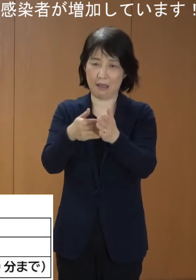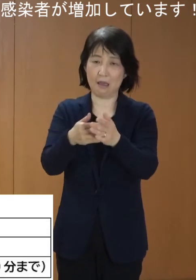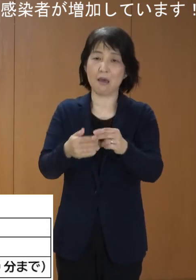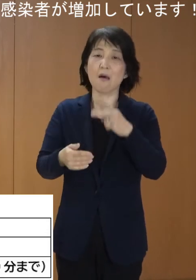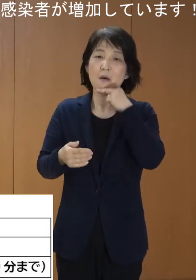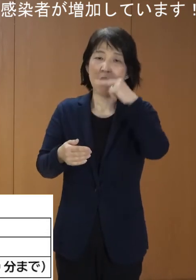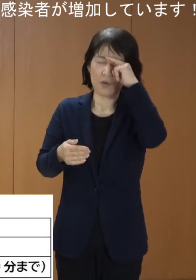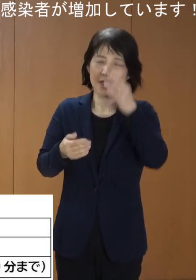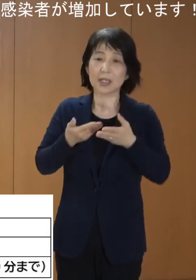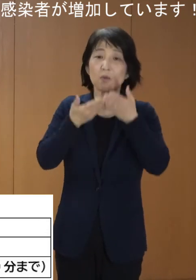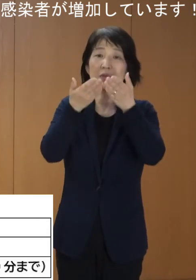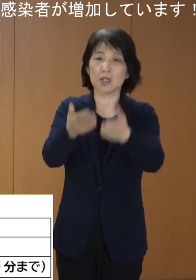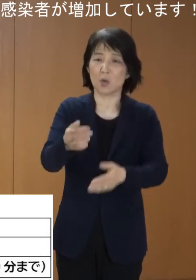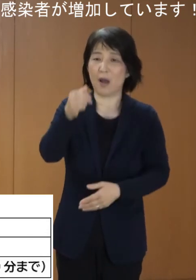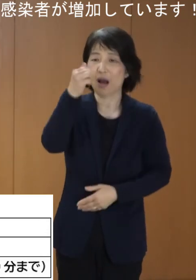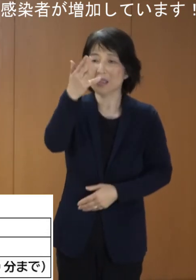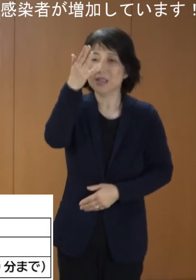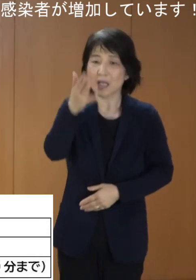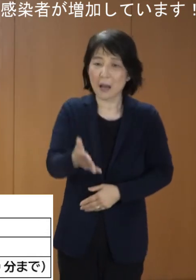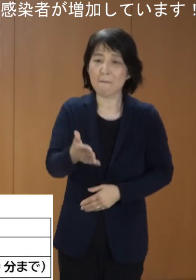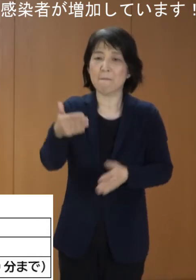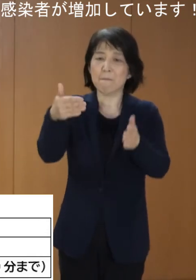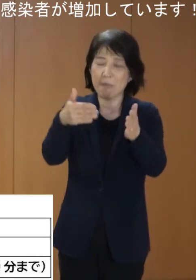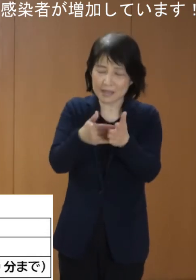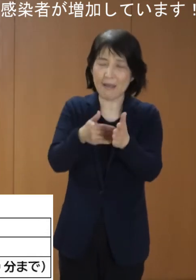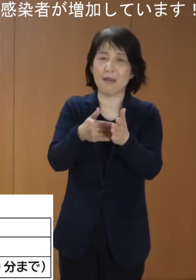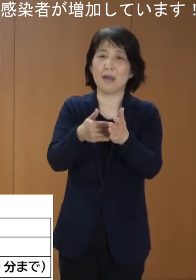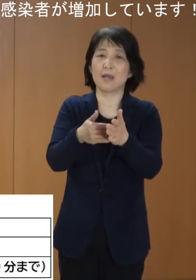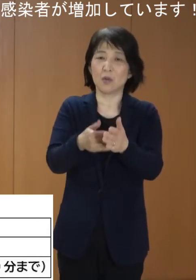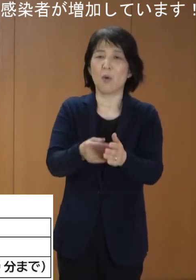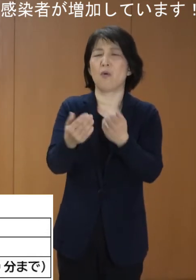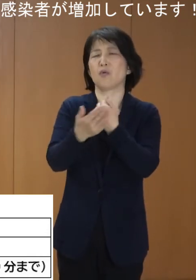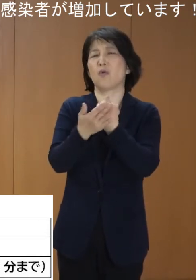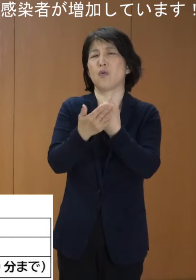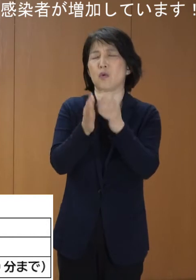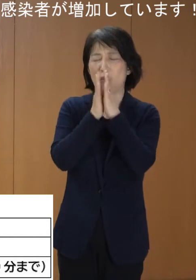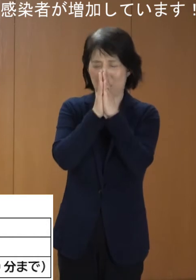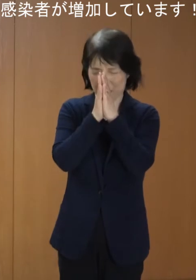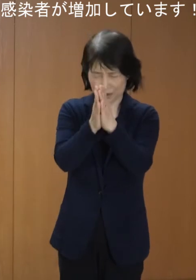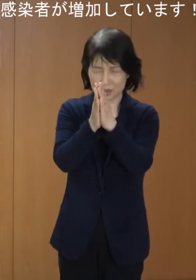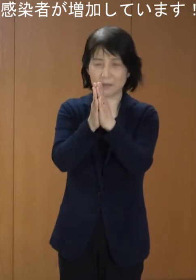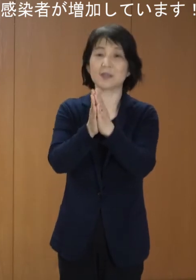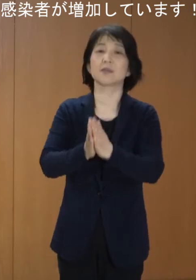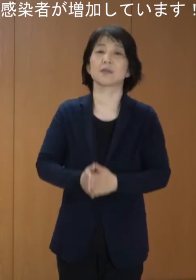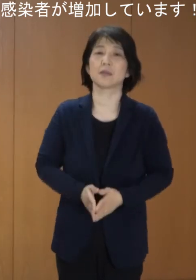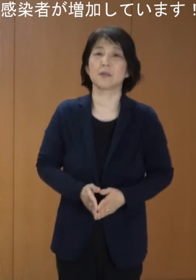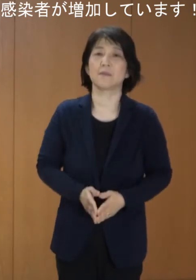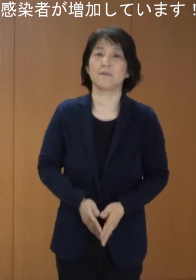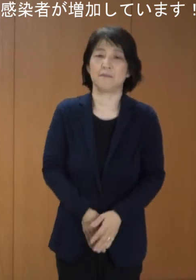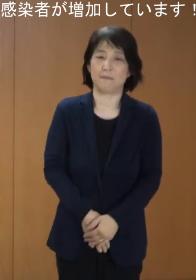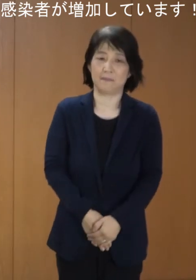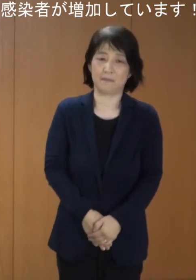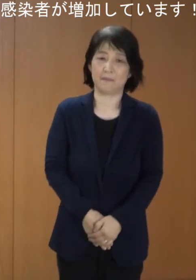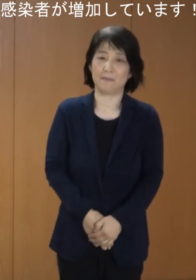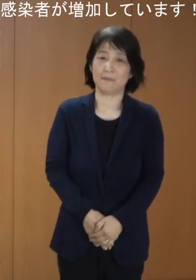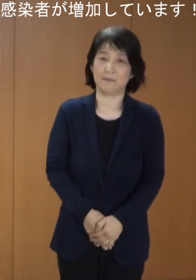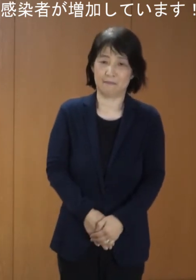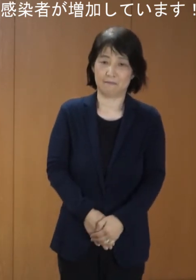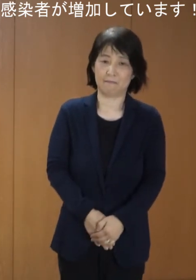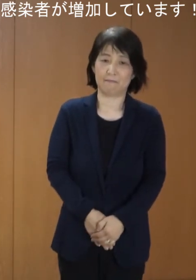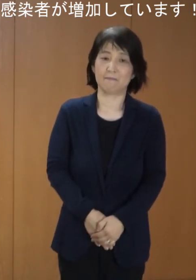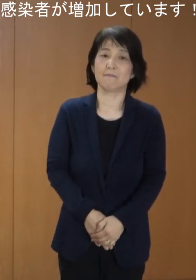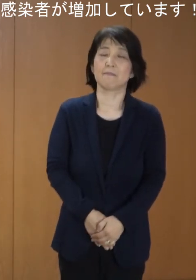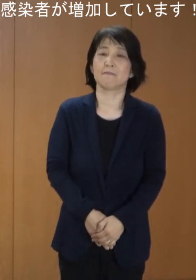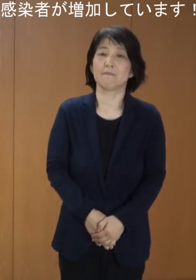21時までの営業、お酒の提供は20時30分までとしてください。ご協力をよろしくお願いします